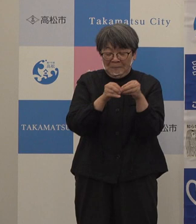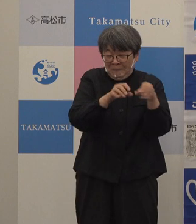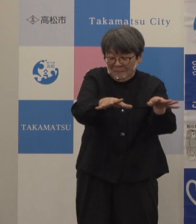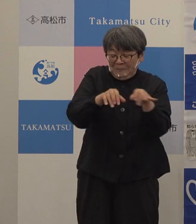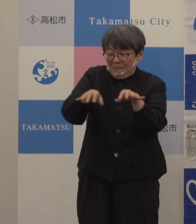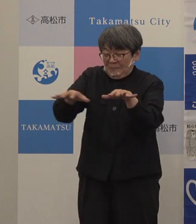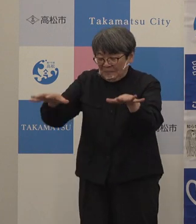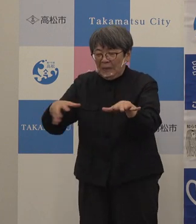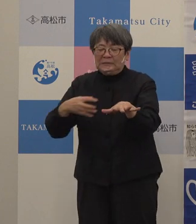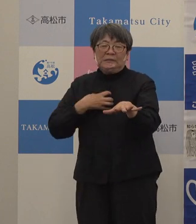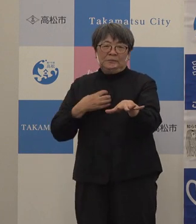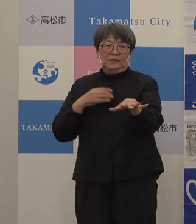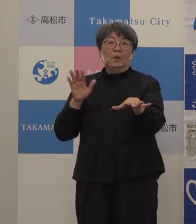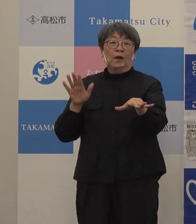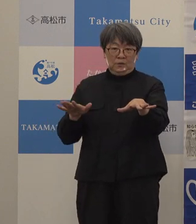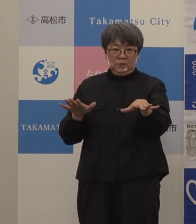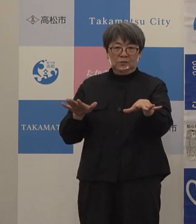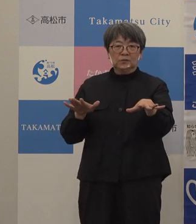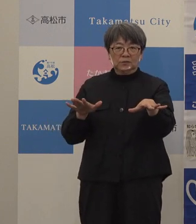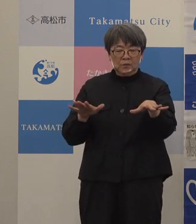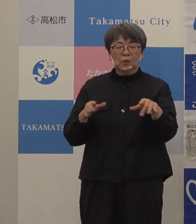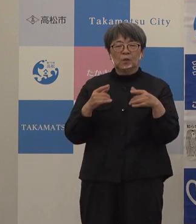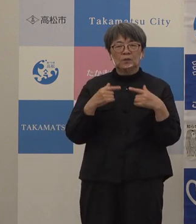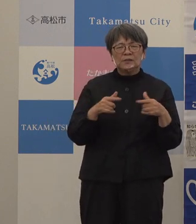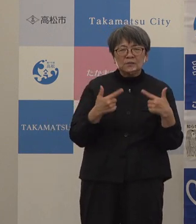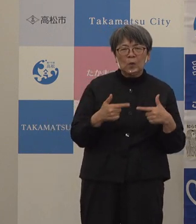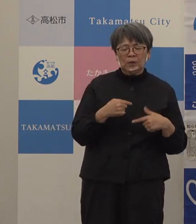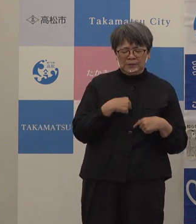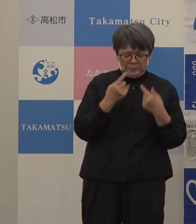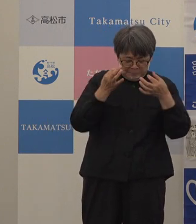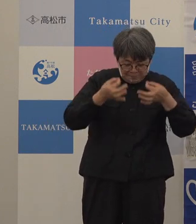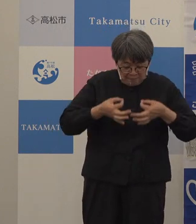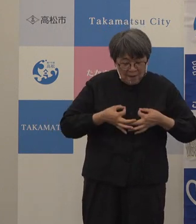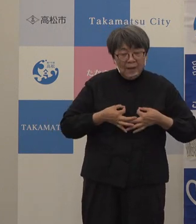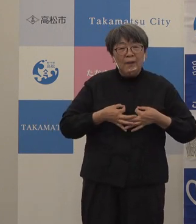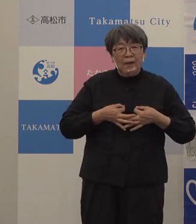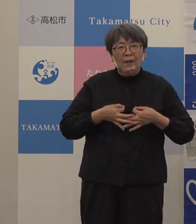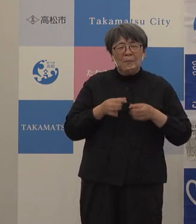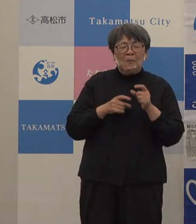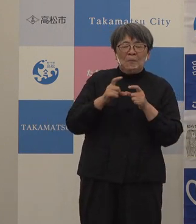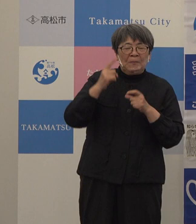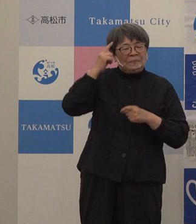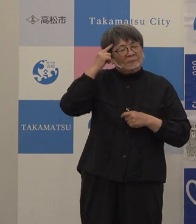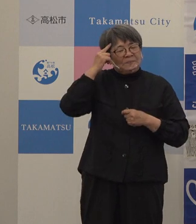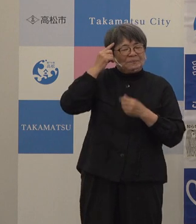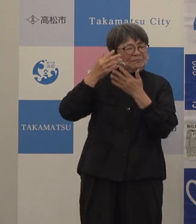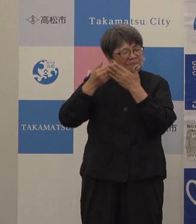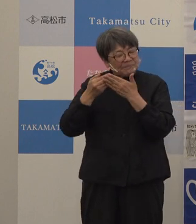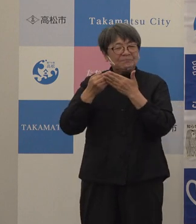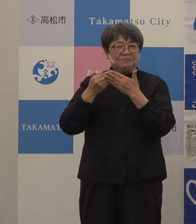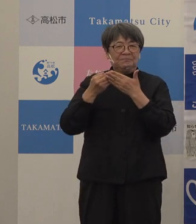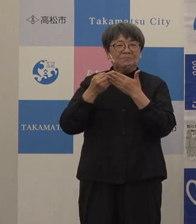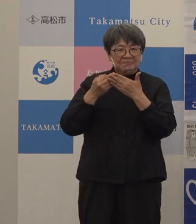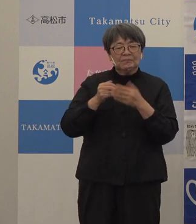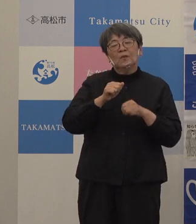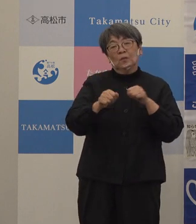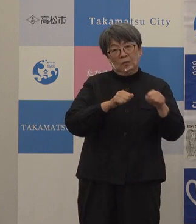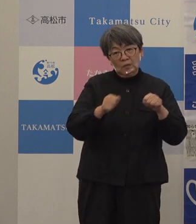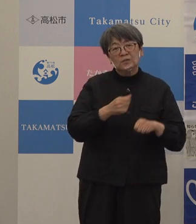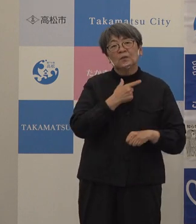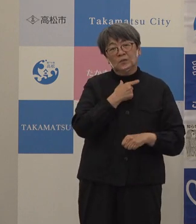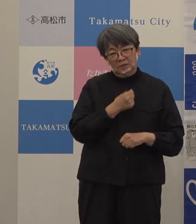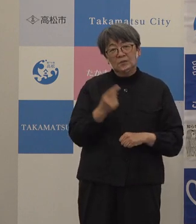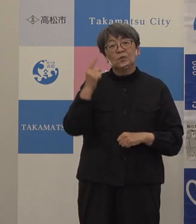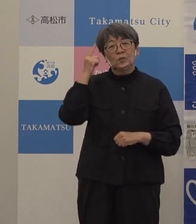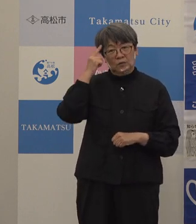多くなるということで、その辺をいつもよりも十分に注意していただくということをお願いをいたしたいというふうに思ってお